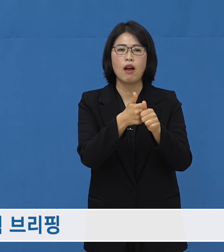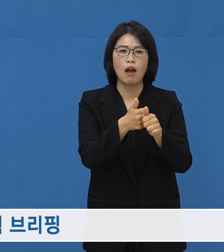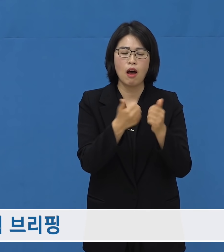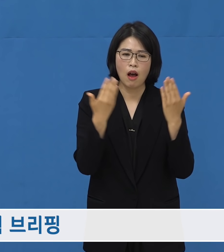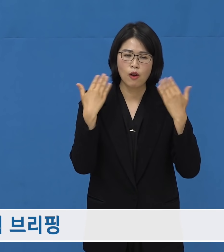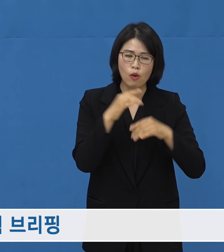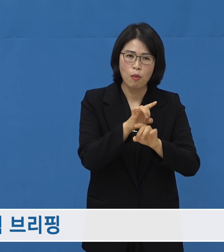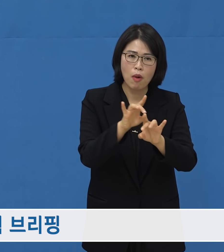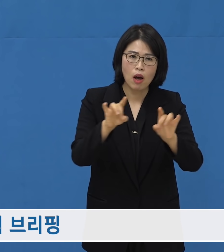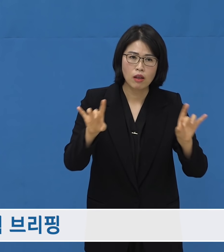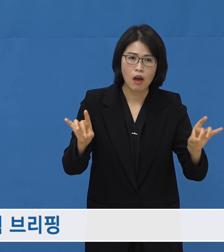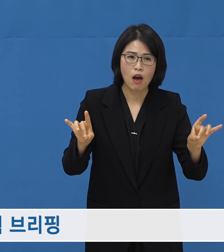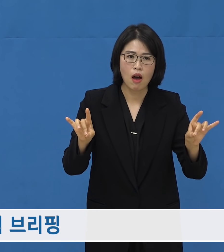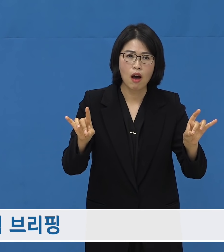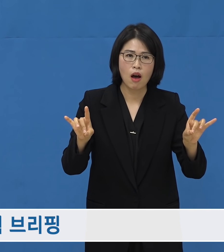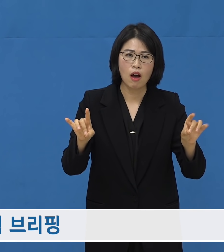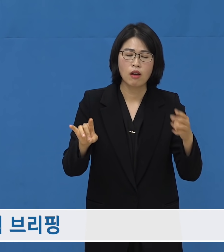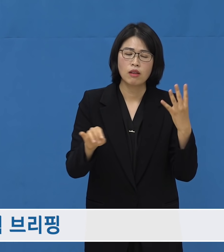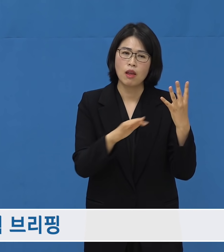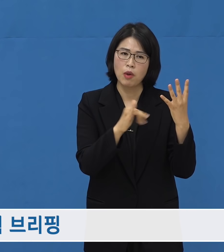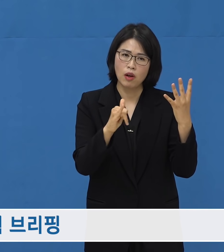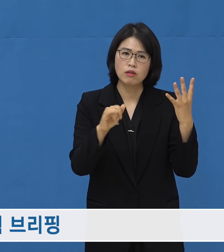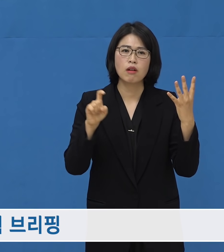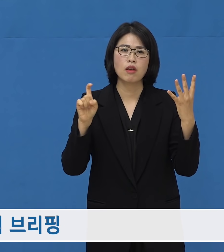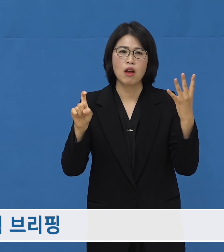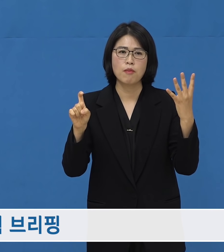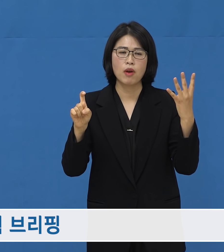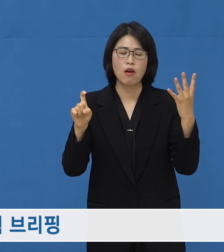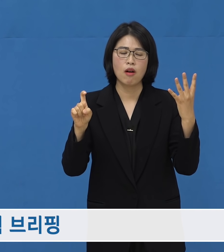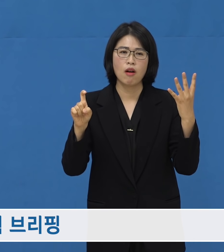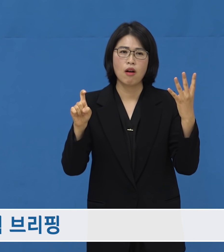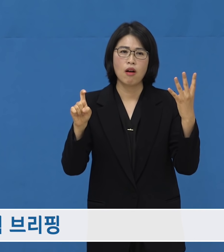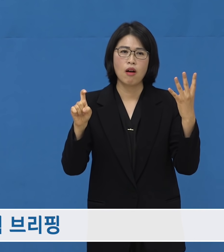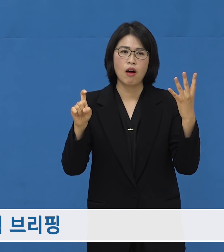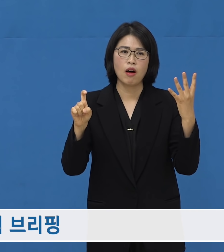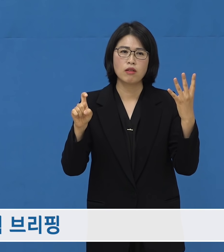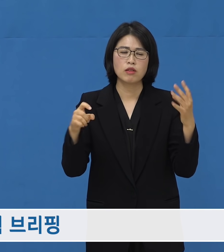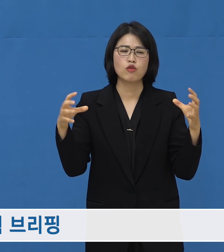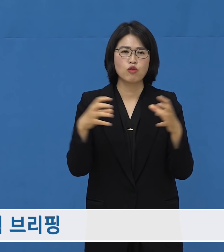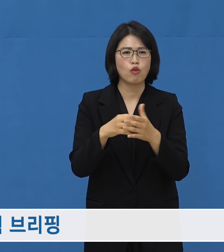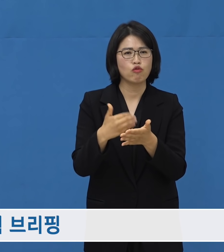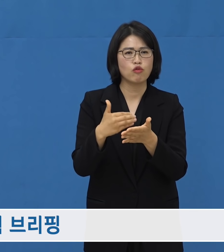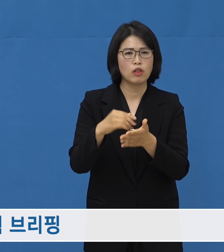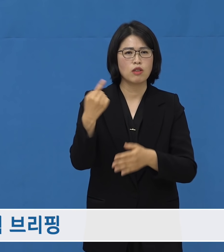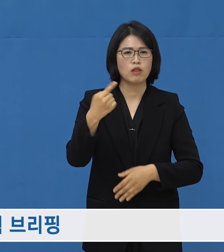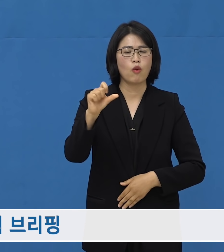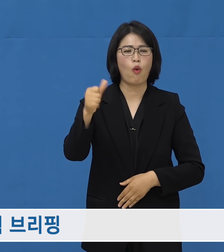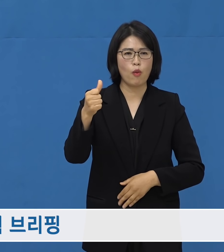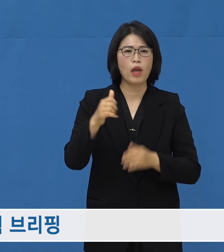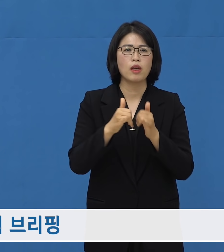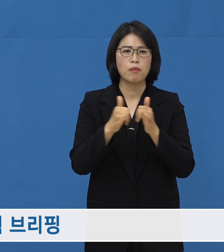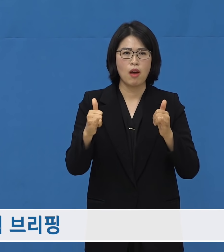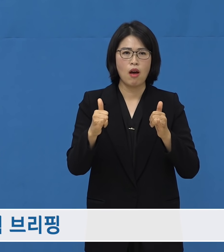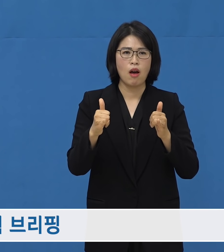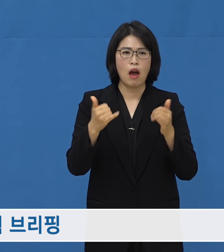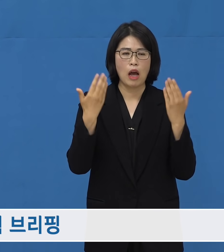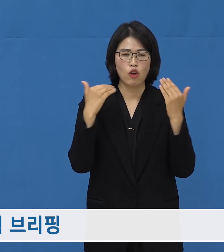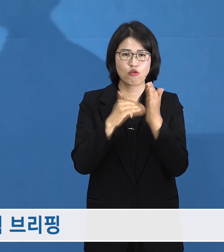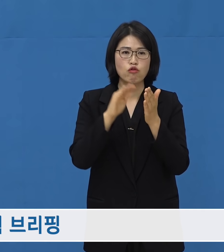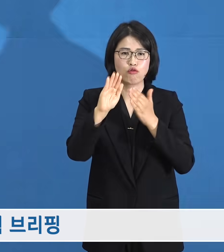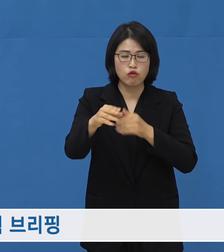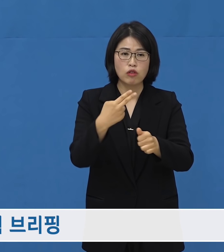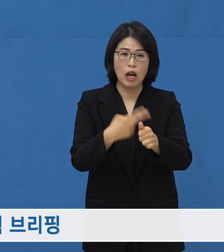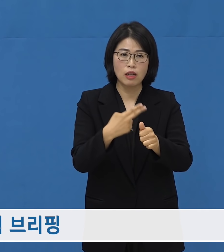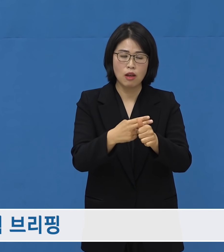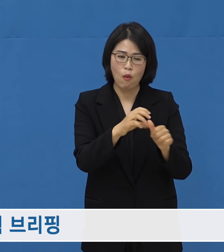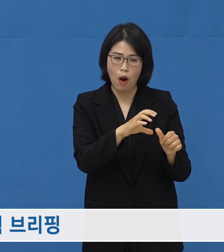학교당 4명에서 10명 총 1,500명 정도의 방과 후 학교 강사를